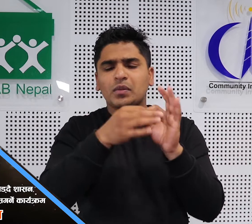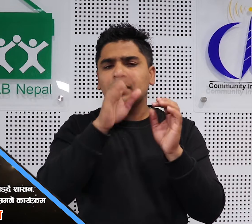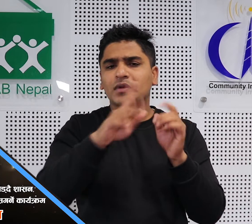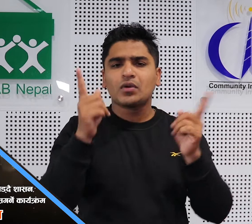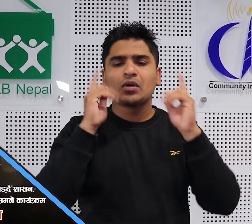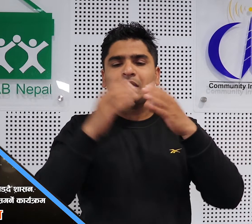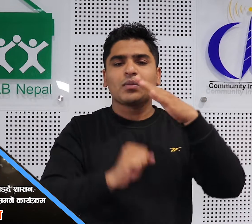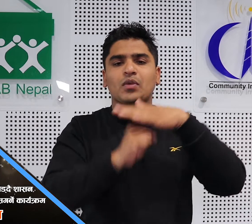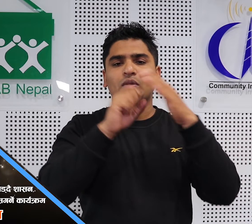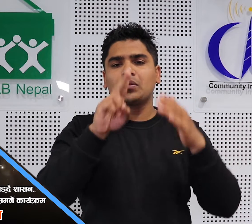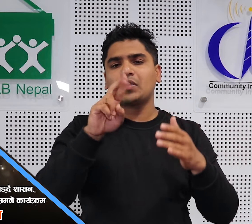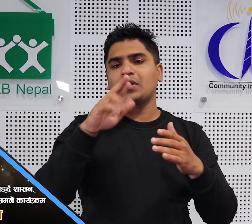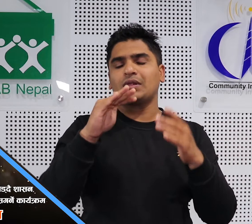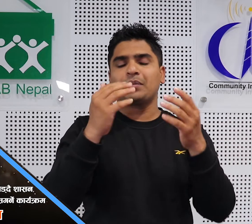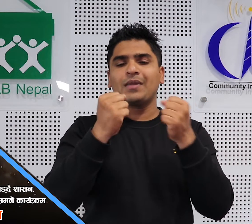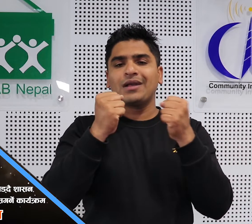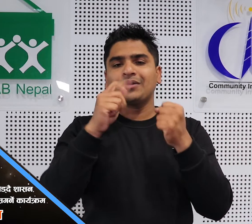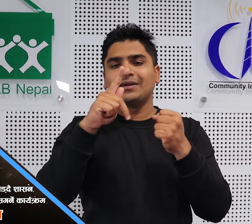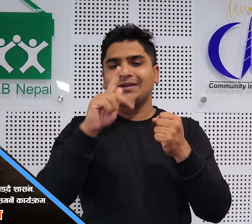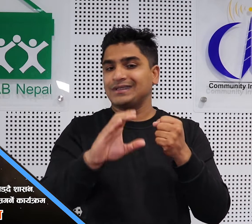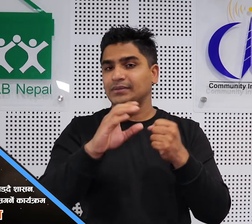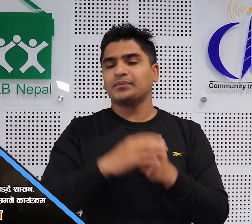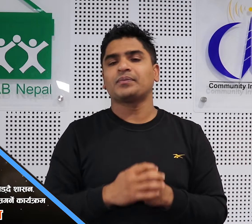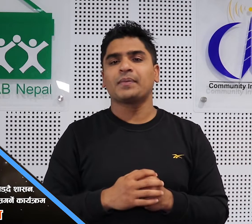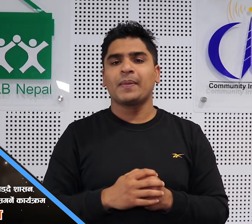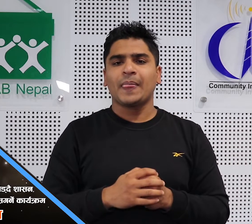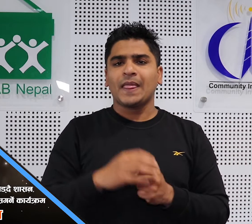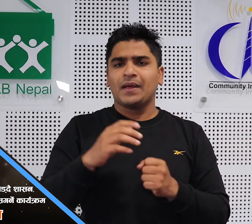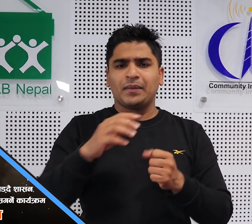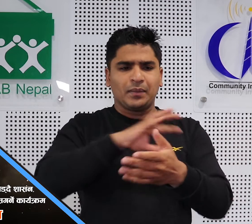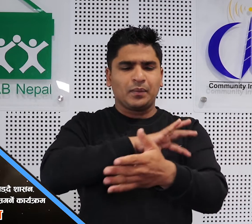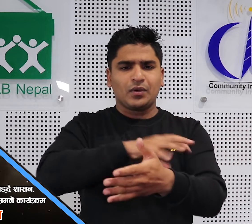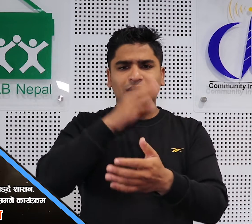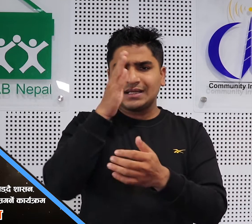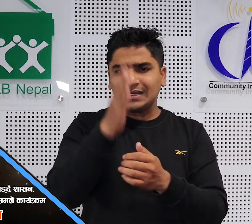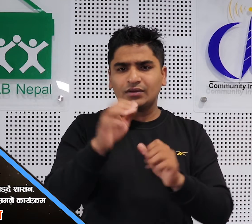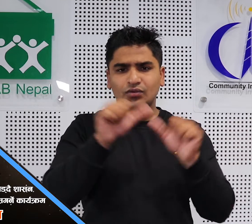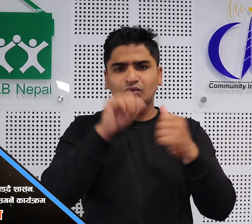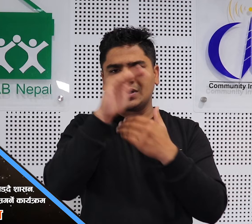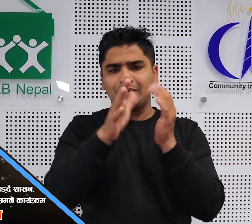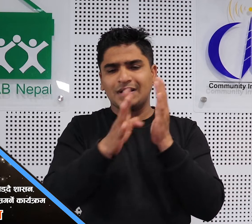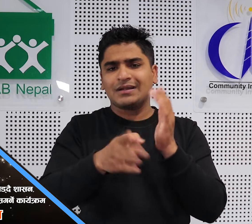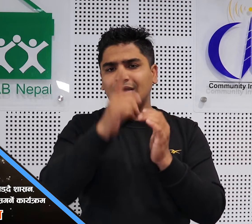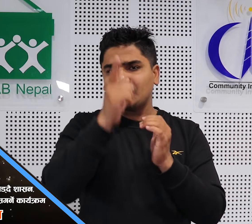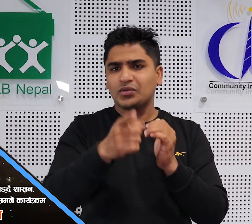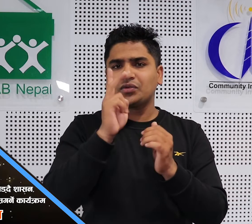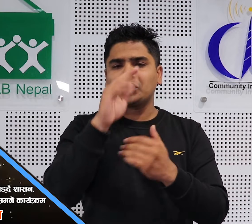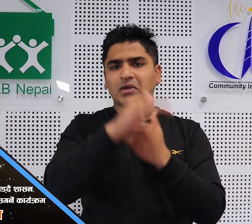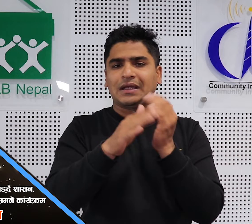नगरपालिकाका प्रमुख भरत बहादुर केसी भन्नुहुन्छ, होइन प्रदेशले त जुन ढङ्गबाट जानु पर्थ्यो प्रदेशले त त्यो ढङ्गबाट गएको